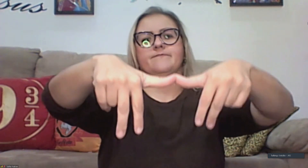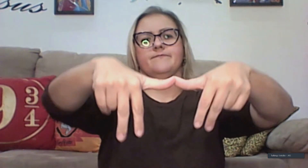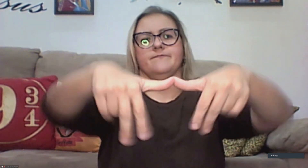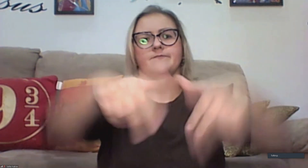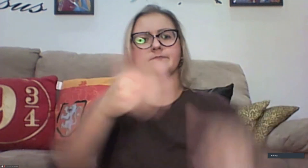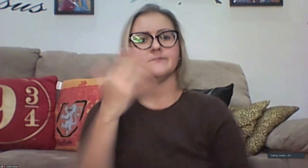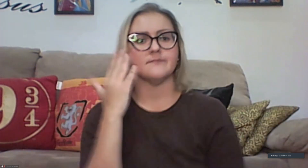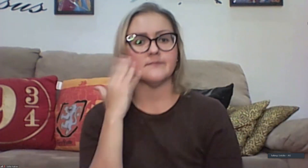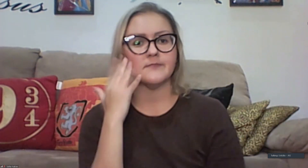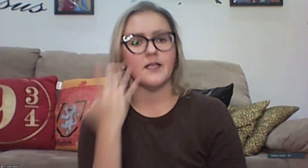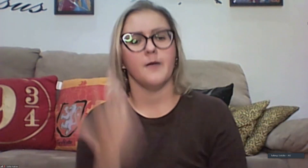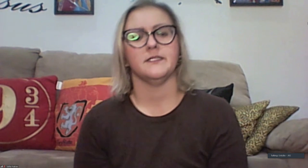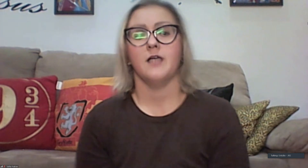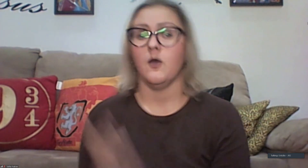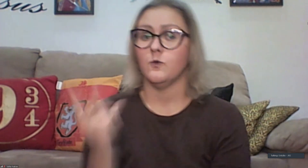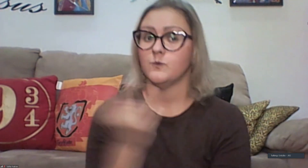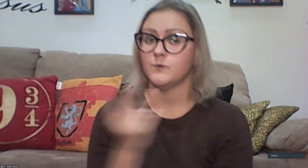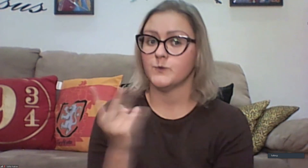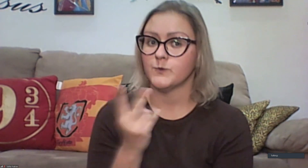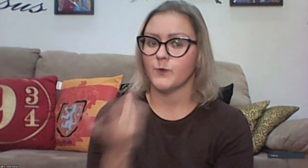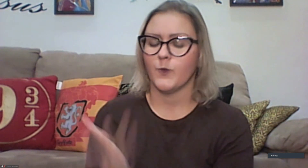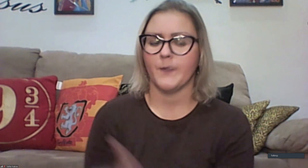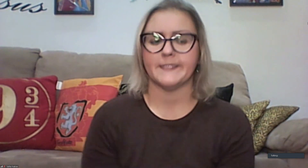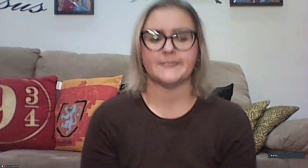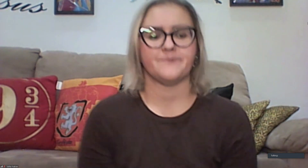caminhar juntas, de mãos dadas.